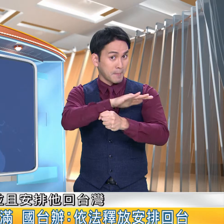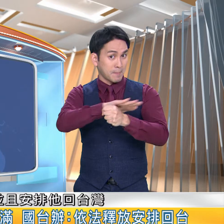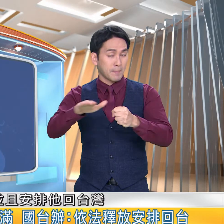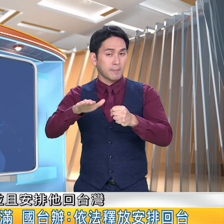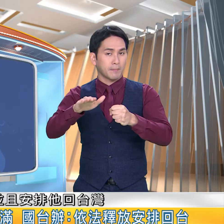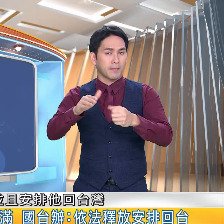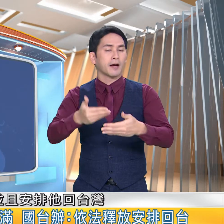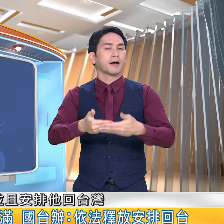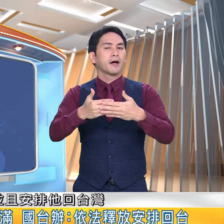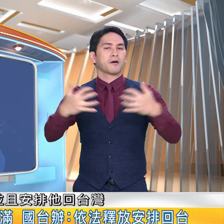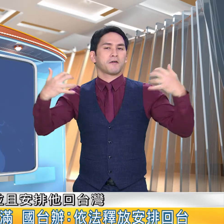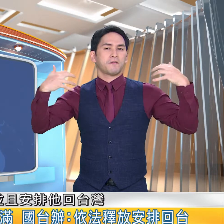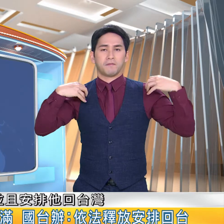安排他回到台湾。